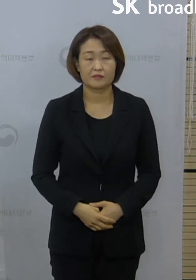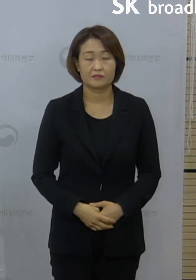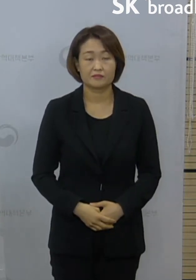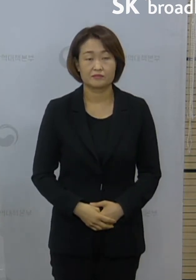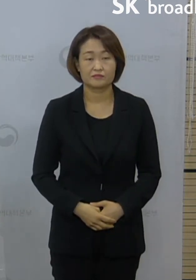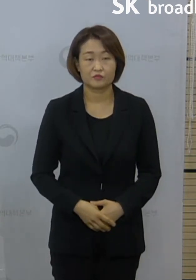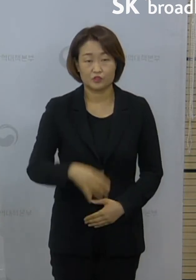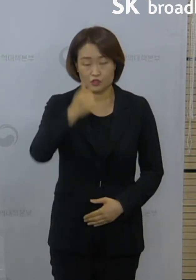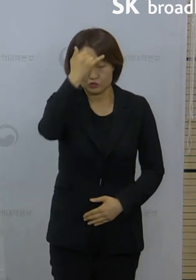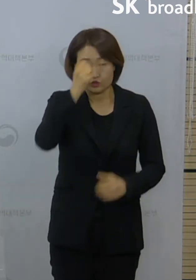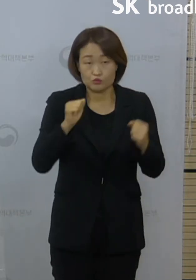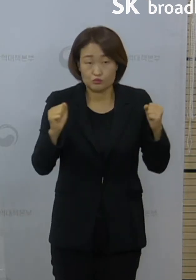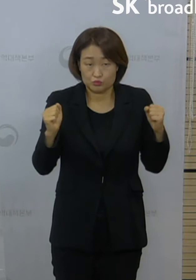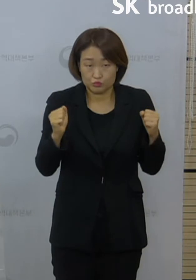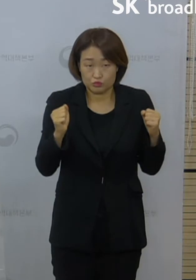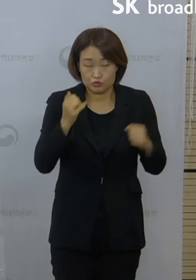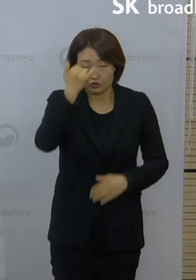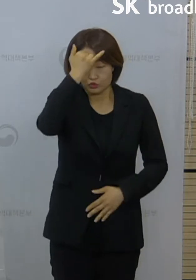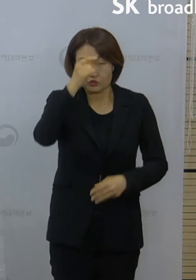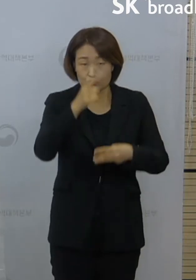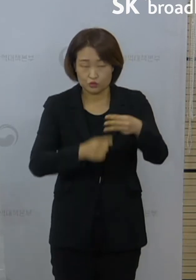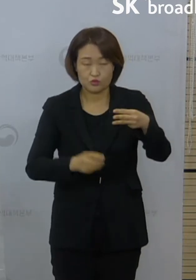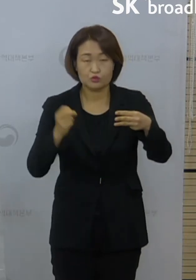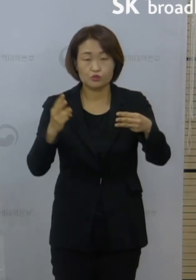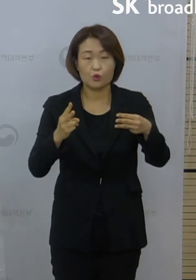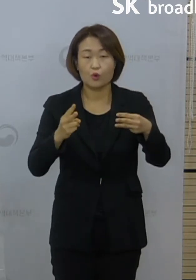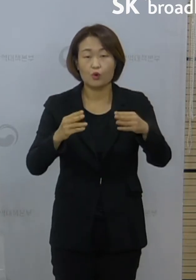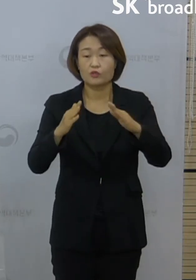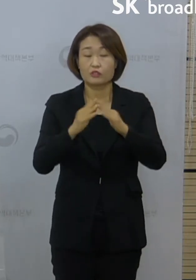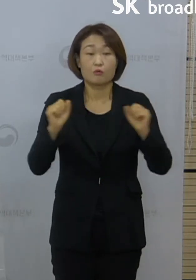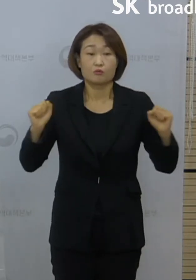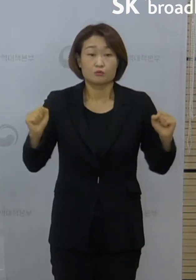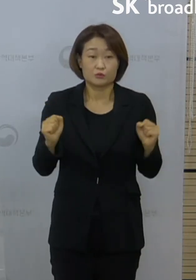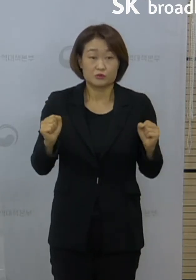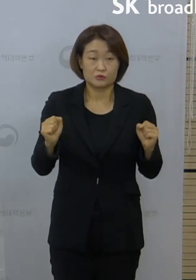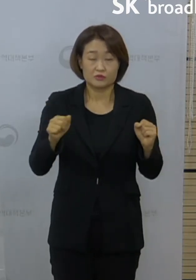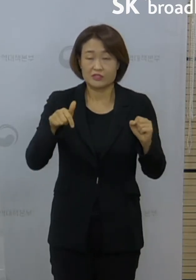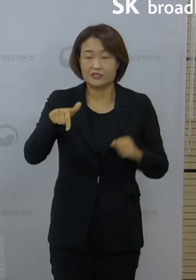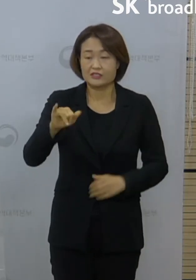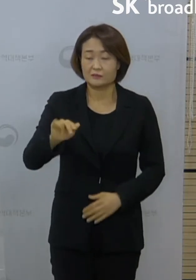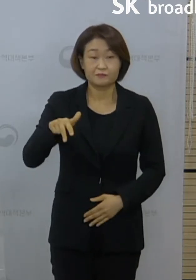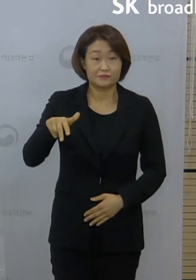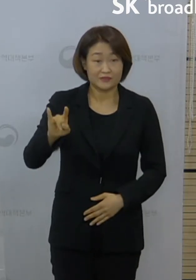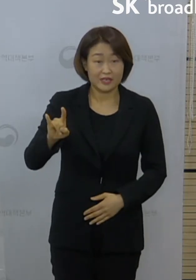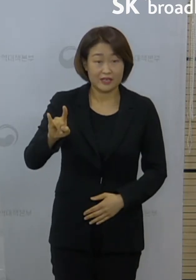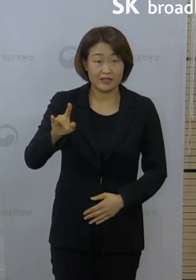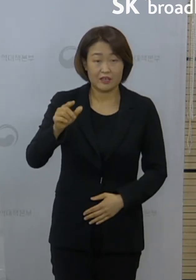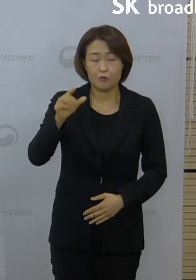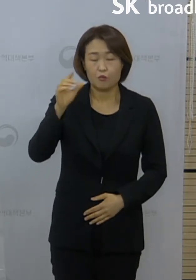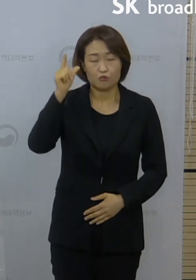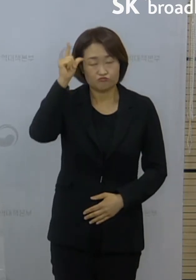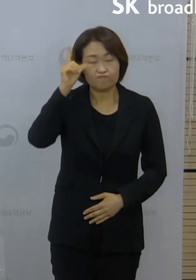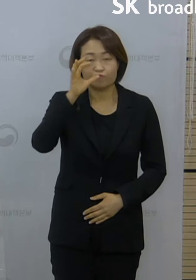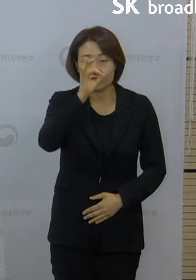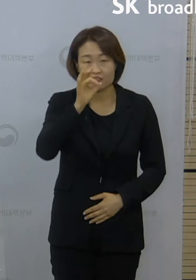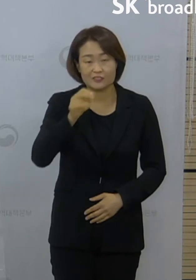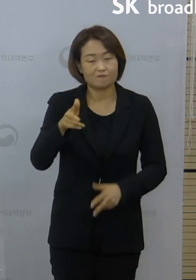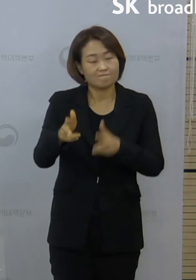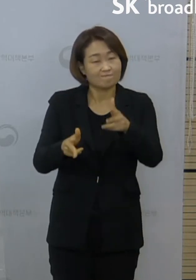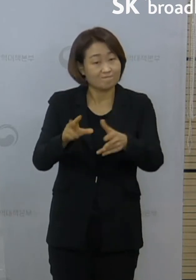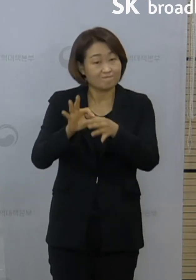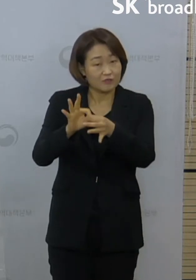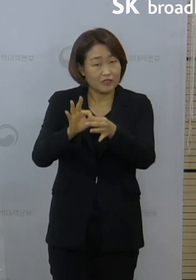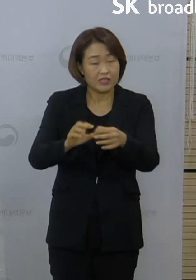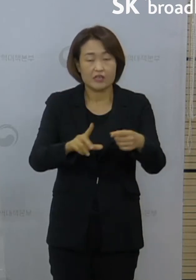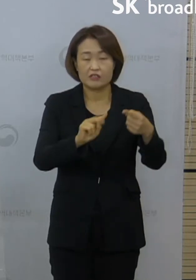충북 충주시에 그리고 전북 쯤 gc 의 6 육류 가공 업체 관련해서 1월 29일